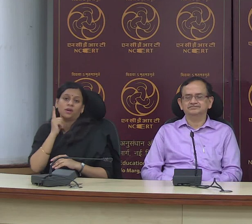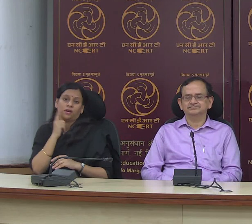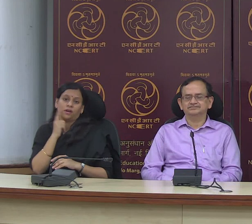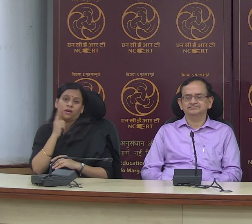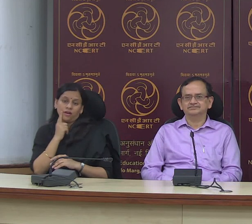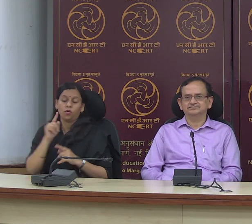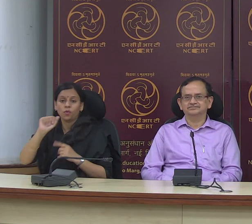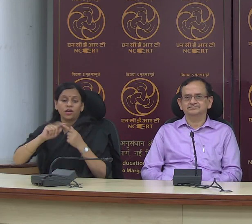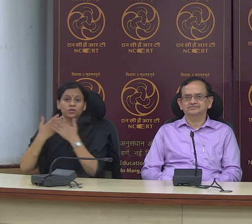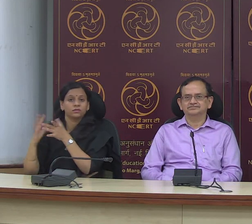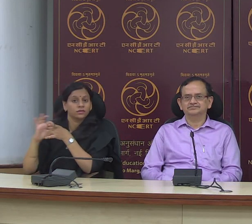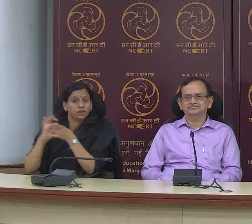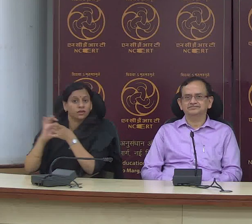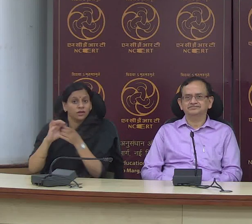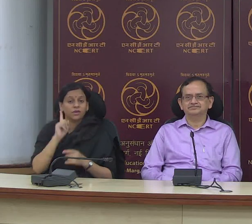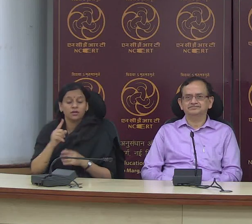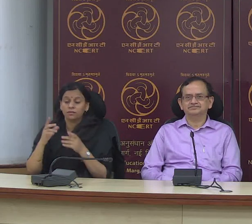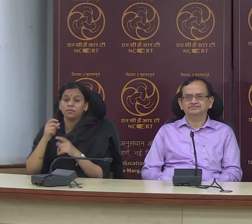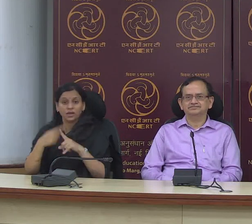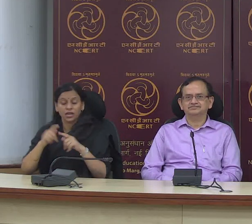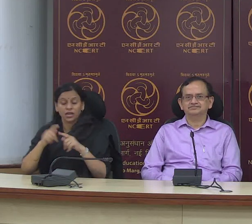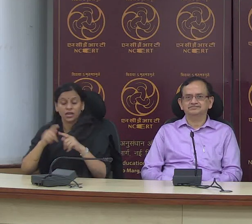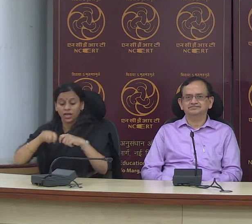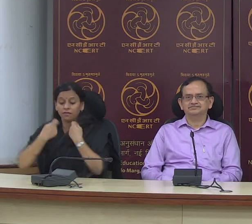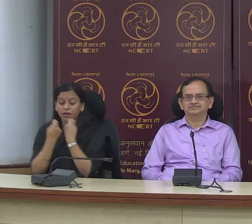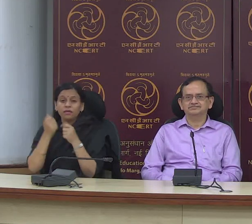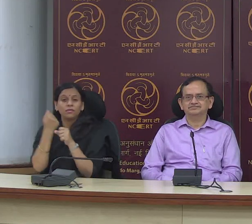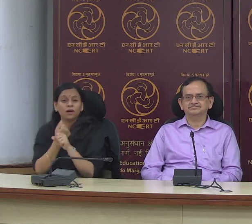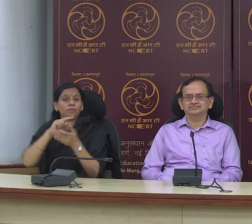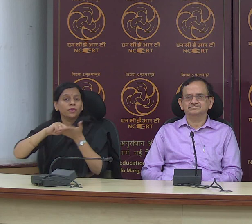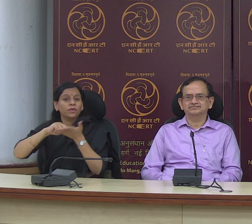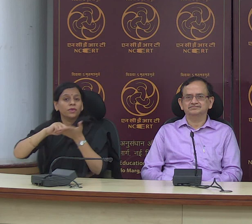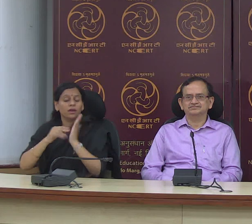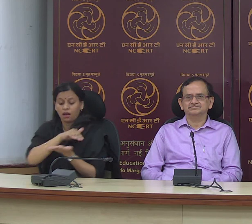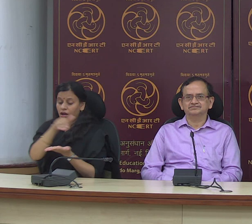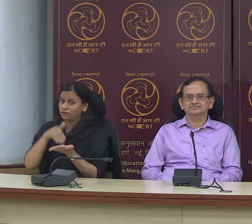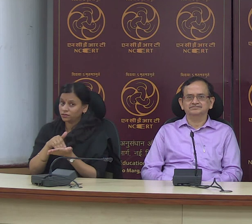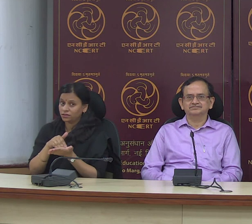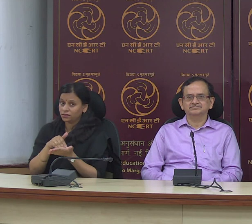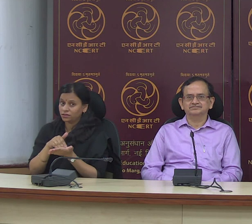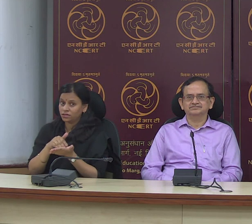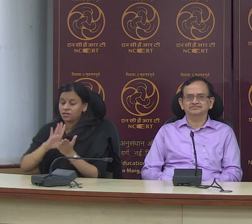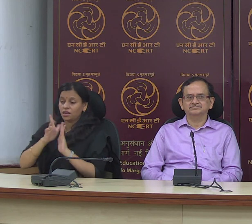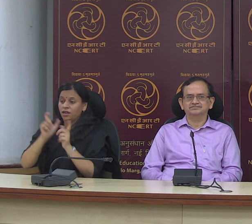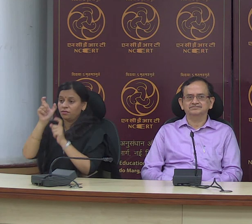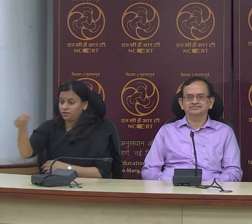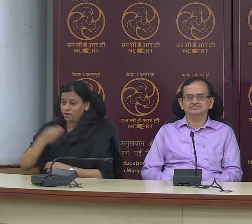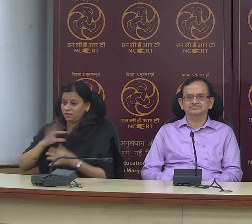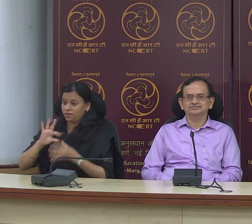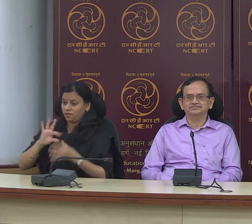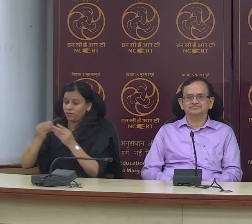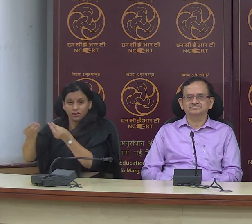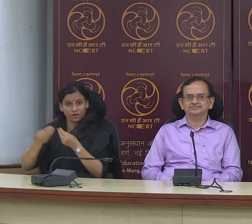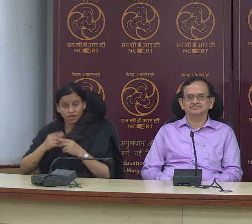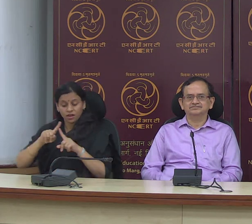आर एजुकेशन सिस्टम। और इसके साथ ही जब आप टीम वर्क की बात कर रहे थे, तो ISLRTC ने हमें साइनर्स दिए, इंटरप्रेटर्स दिए और